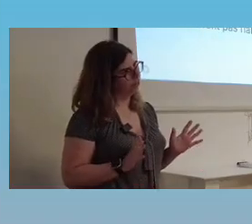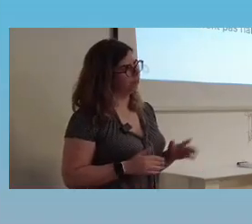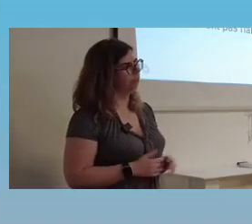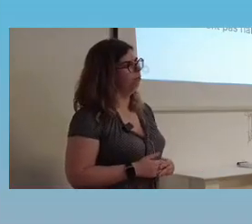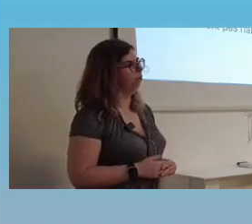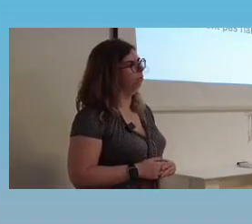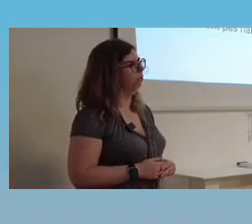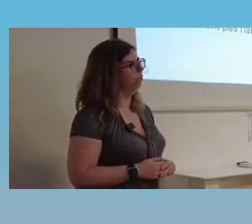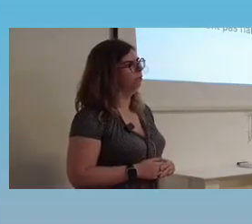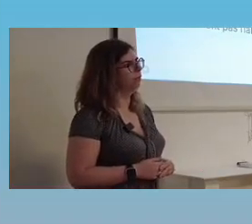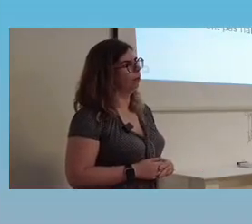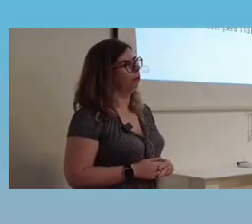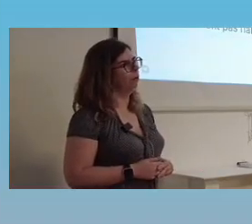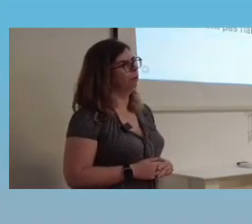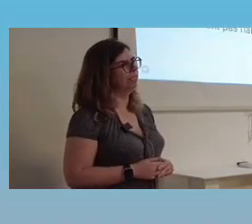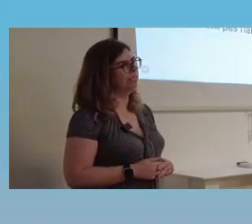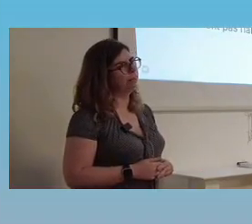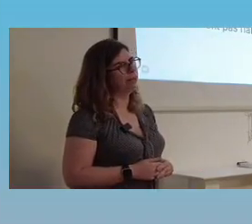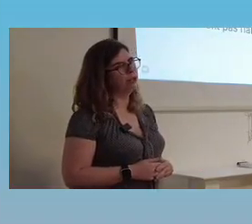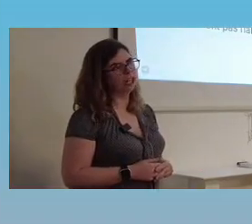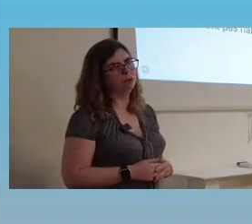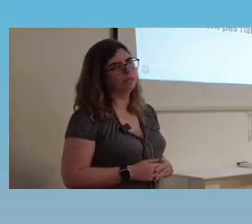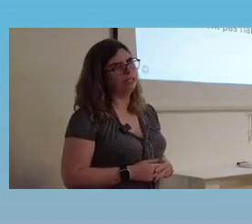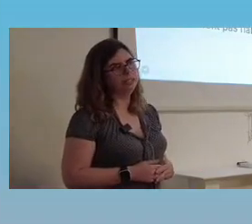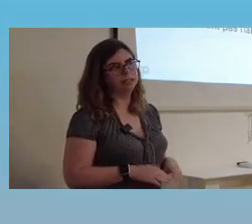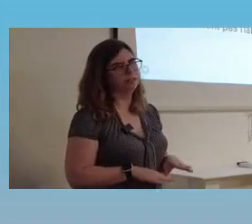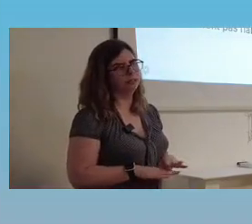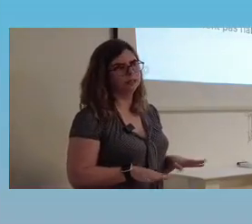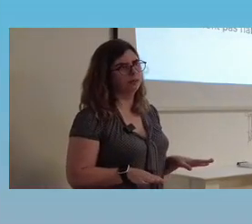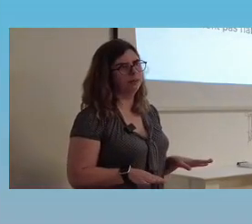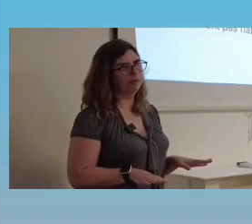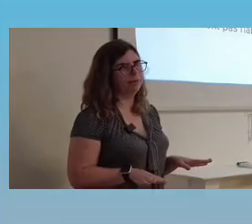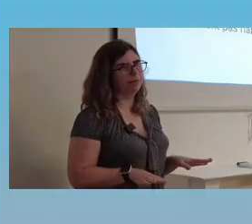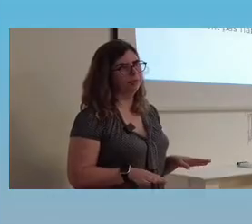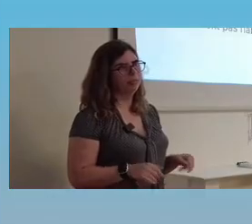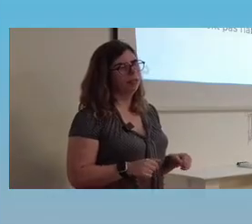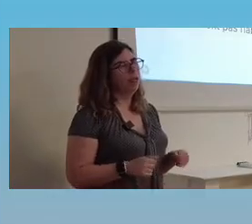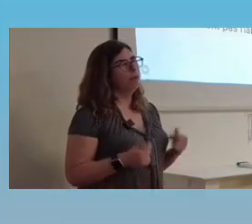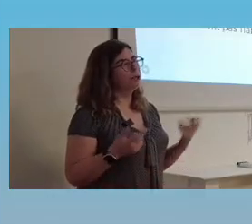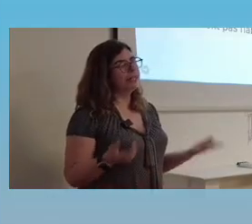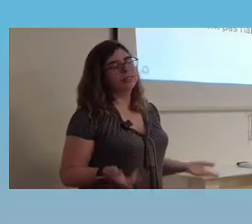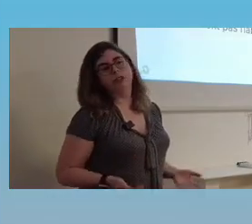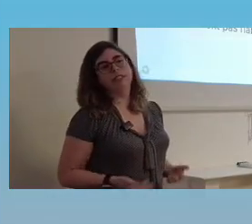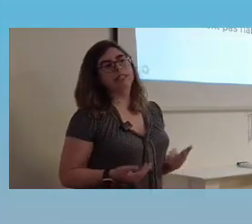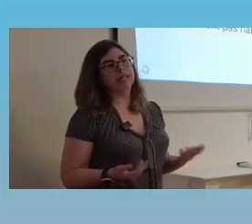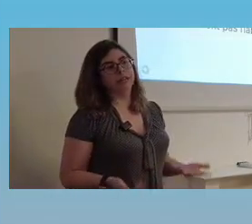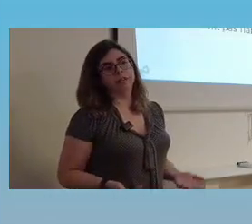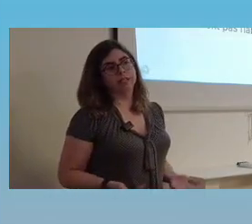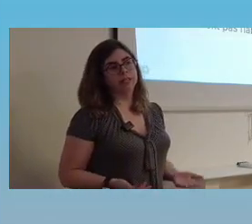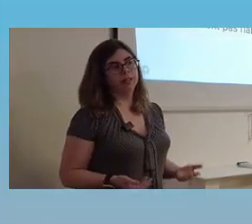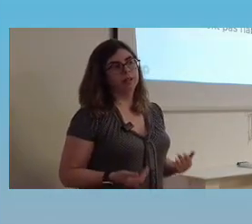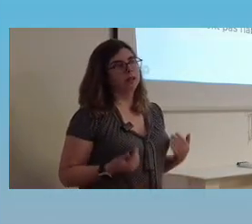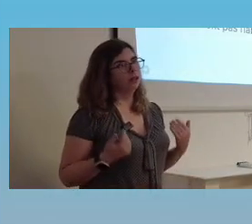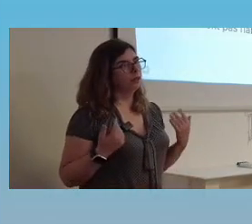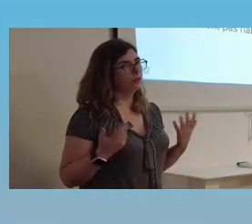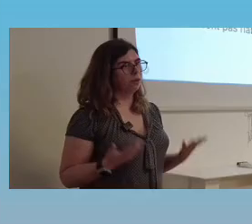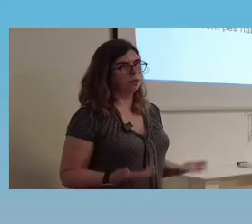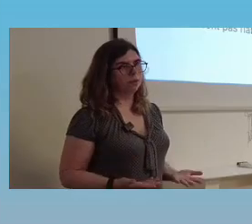signes, si vous ne maîtrisez pas le jargon technique, on est mal barré. Peut-être d'ici quelques